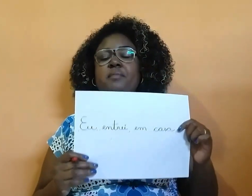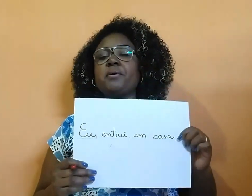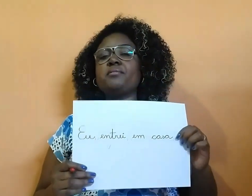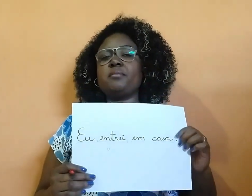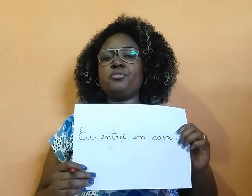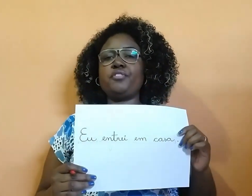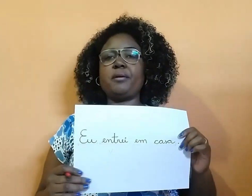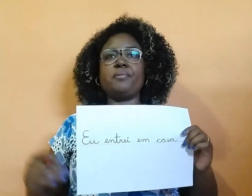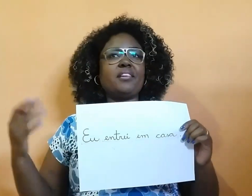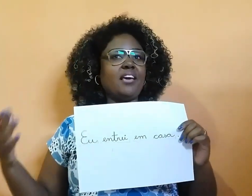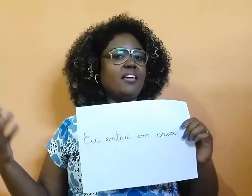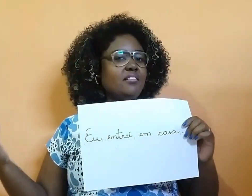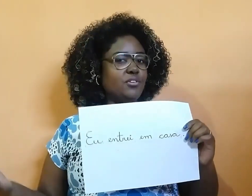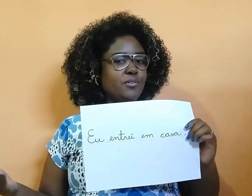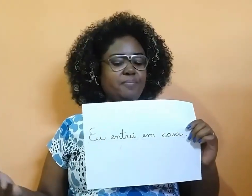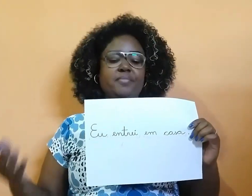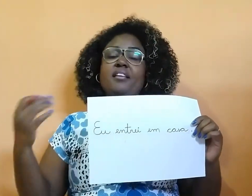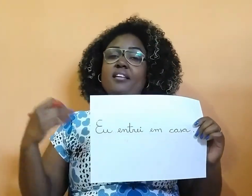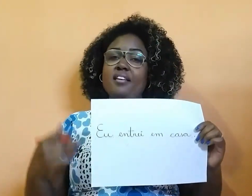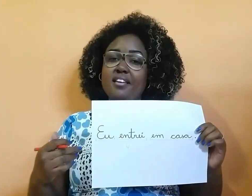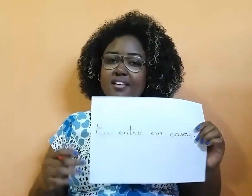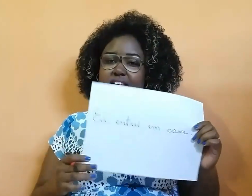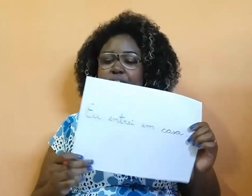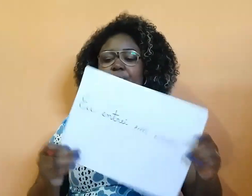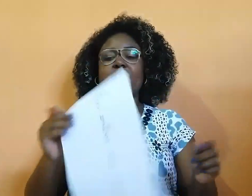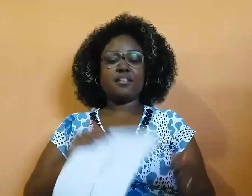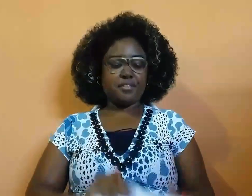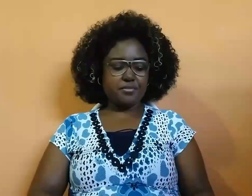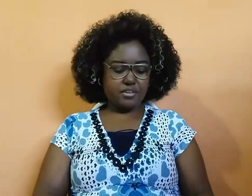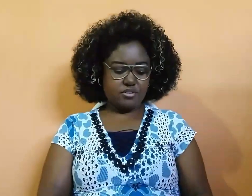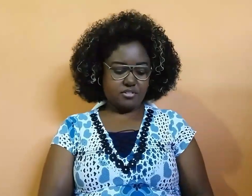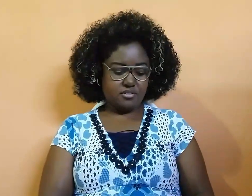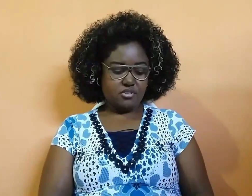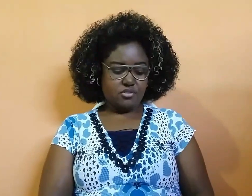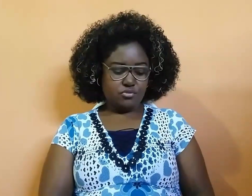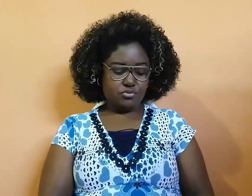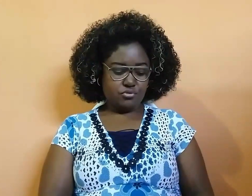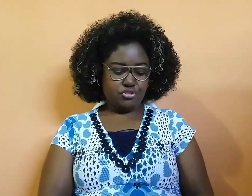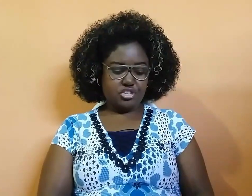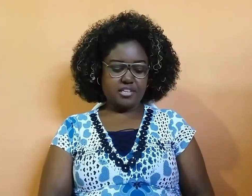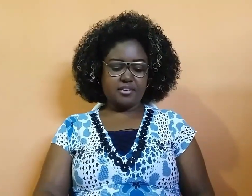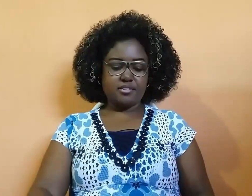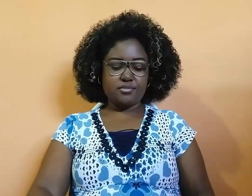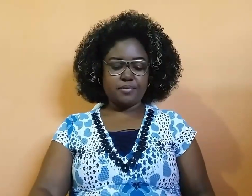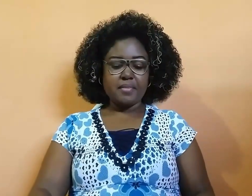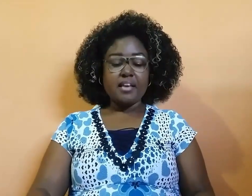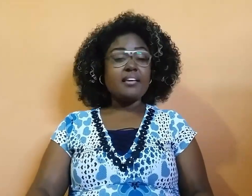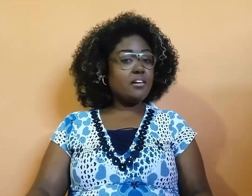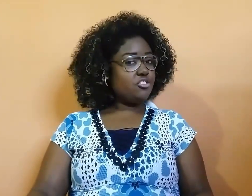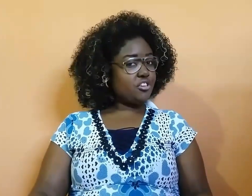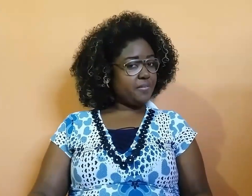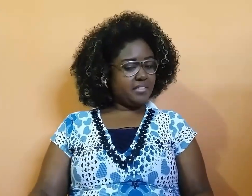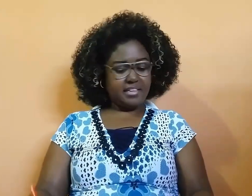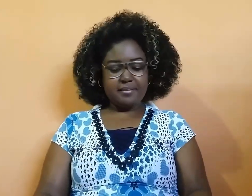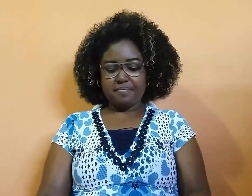você pergunta provérbio quem entrou eu então eu é o sujeito e acho que eu entrei